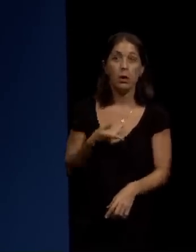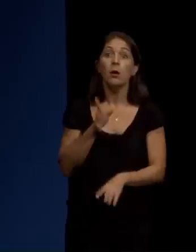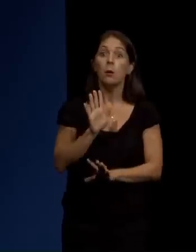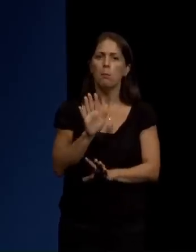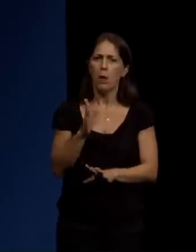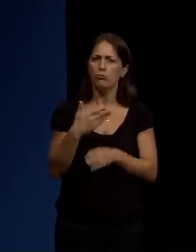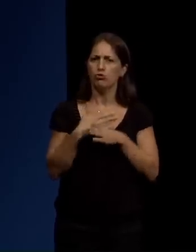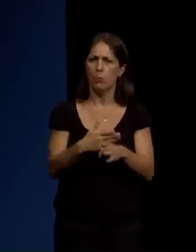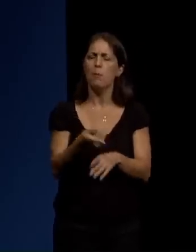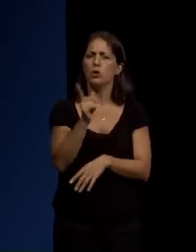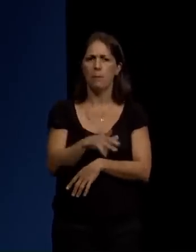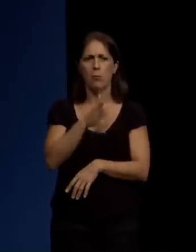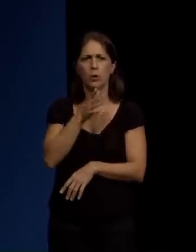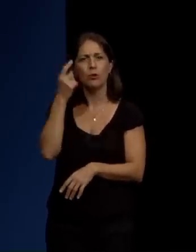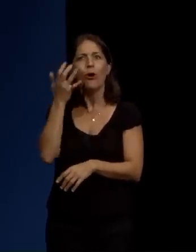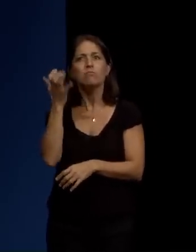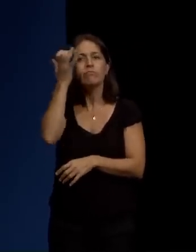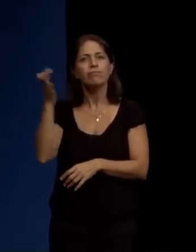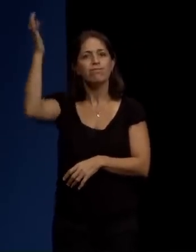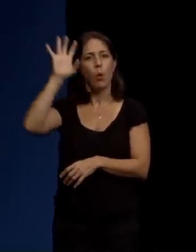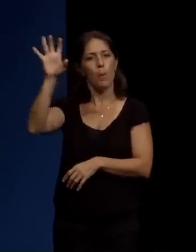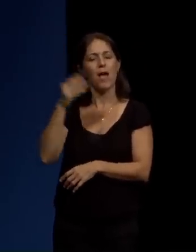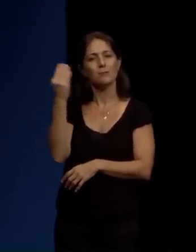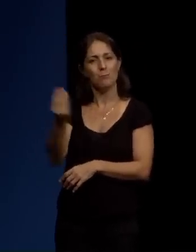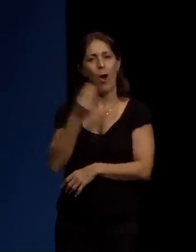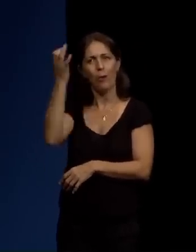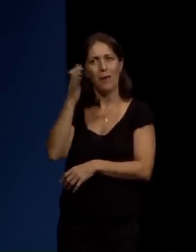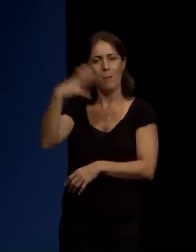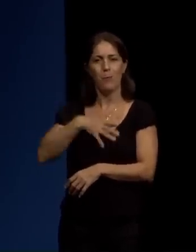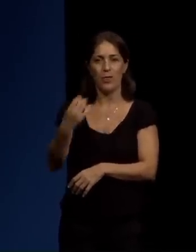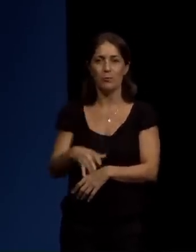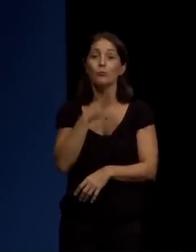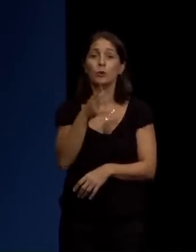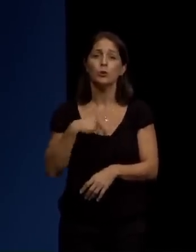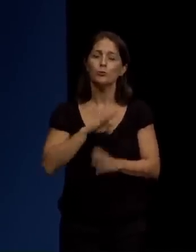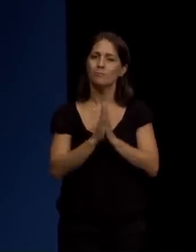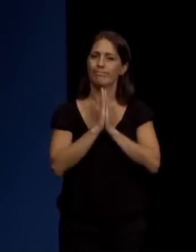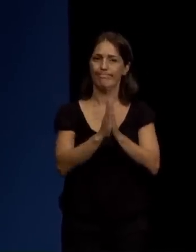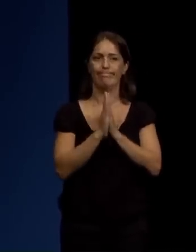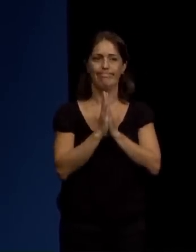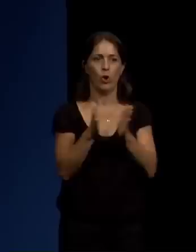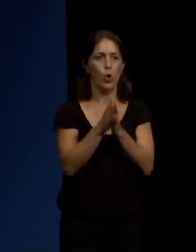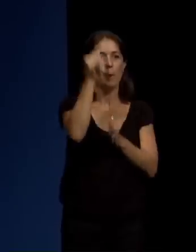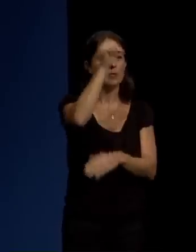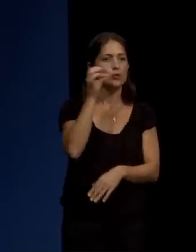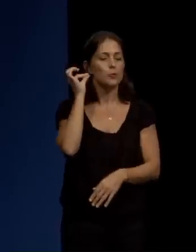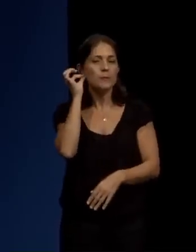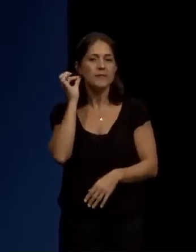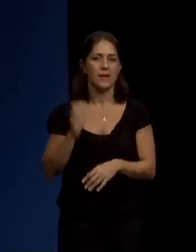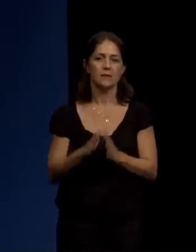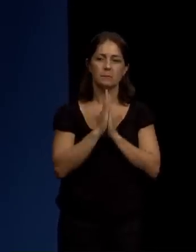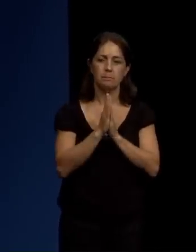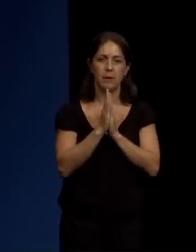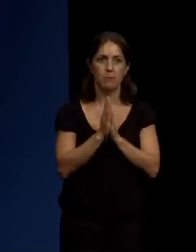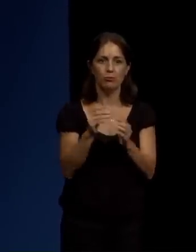iso sobranos tamén os motivos para imaginar un país mellor. Por iso teño vos que pedir unha cousa, compañeiros e compañeiras.